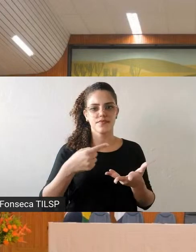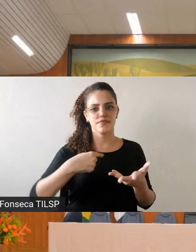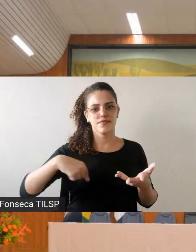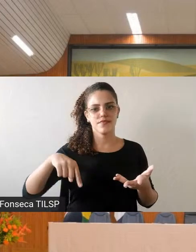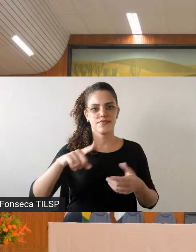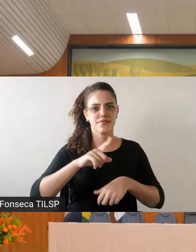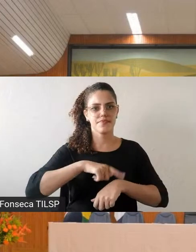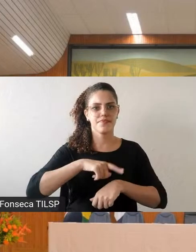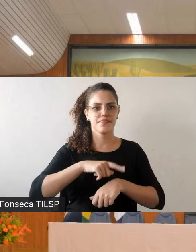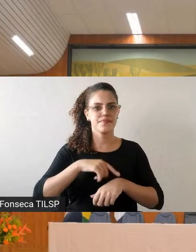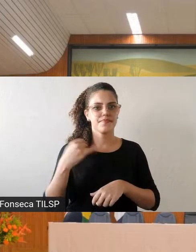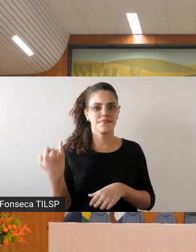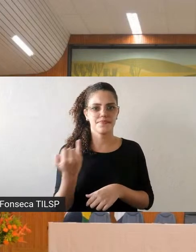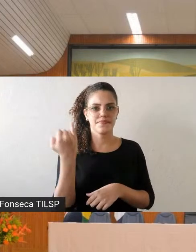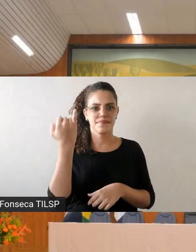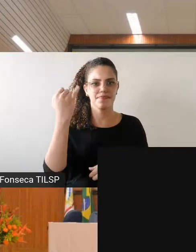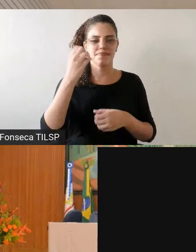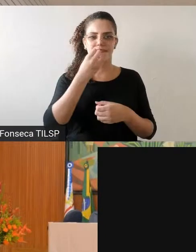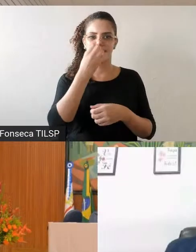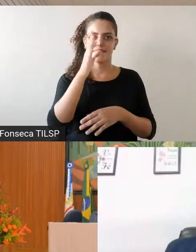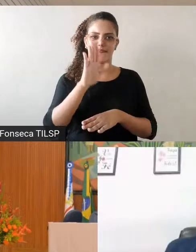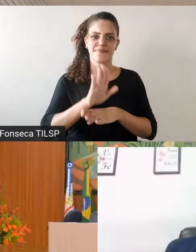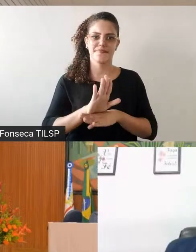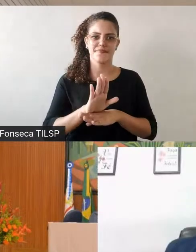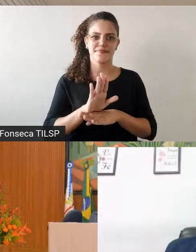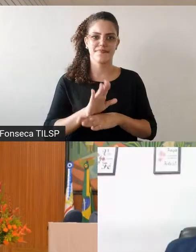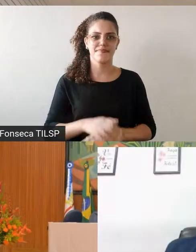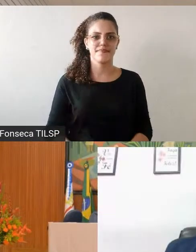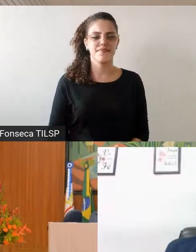das nossas atividades. Boa tarde.